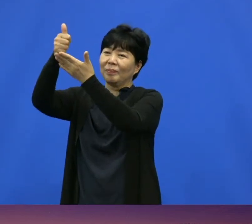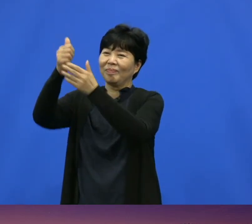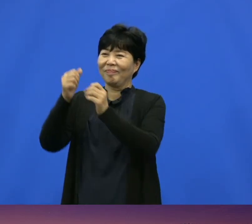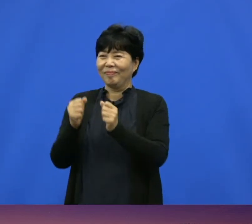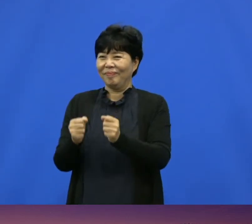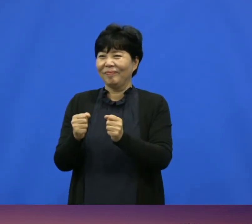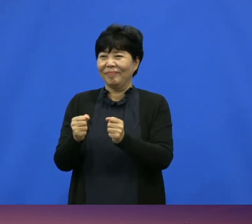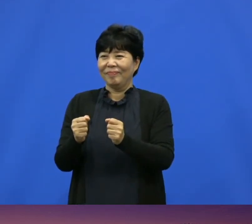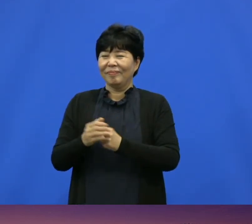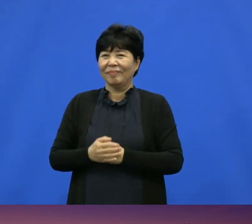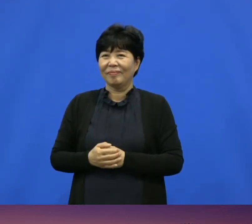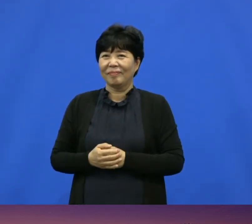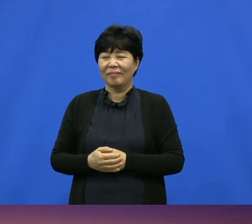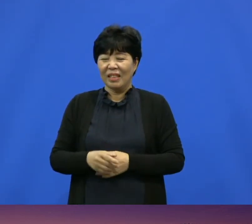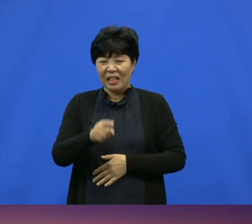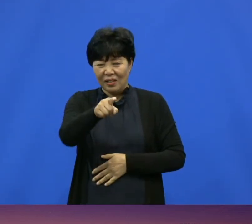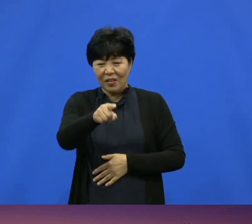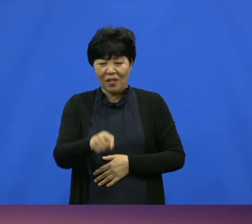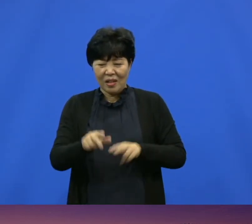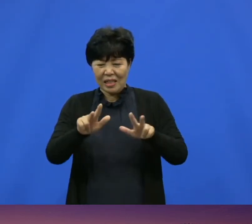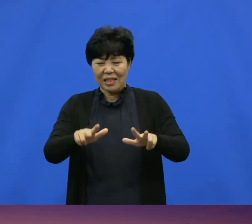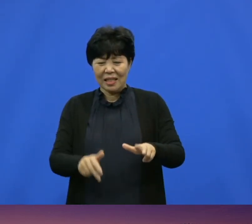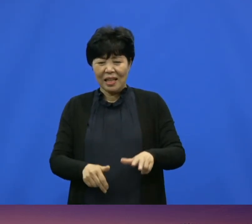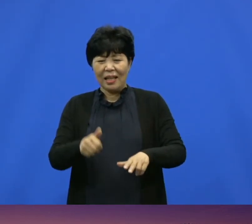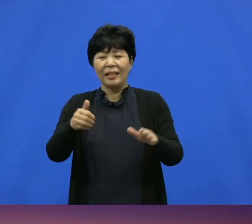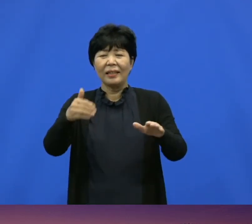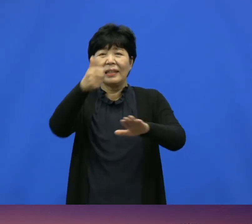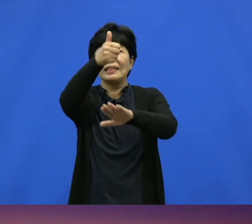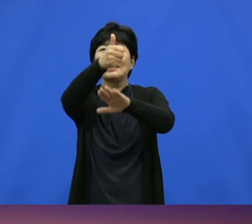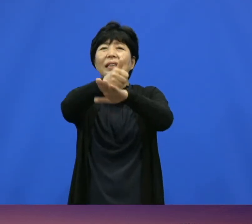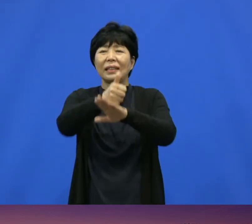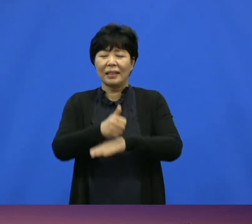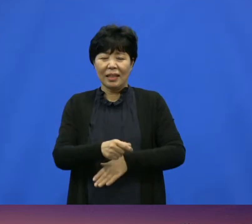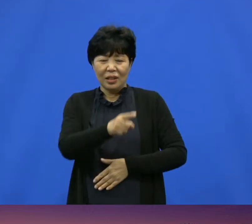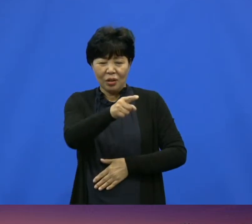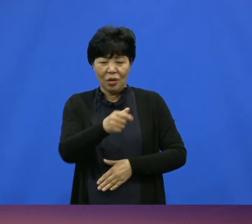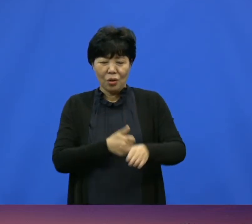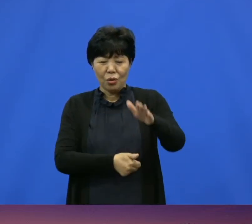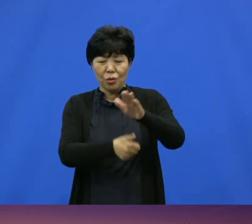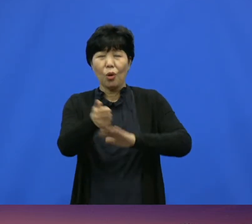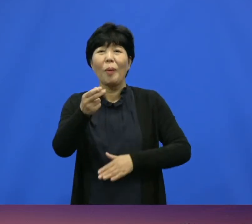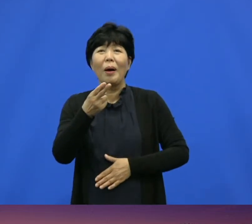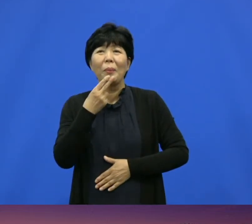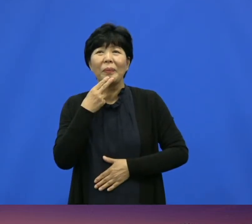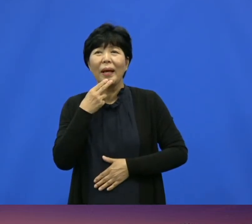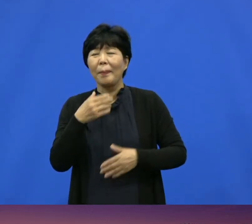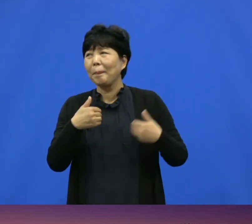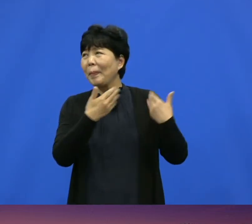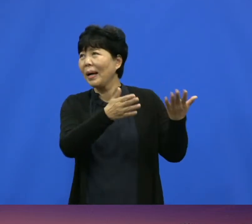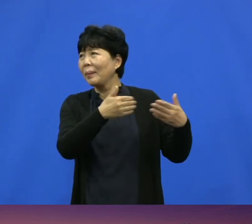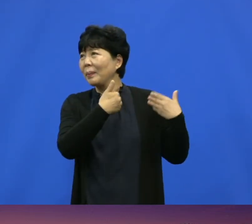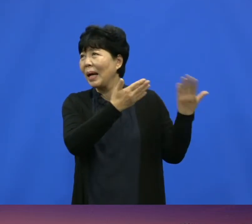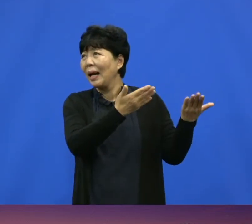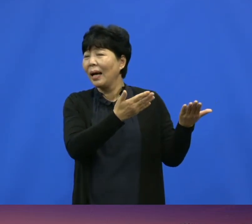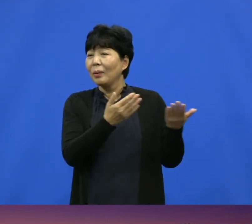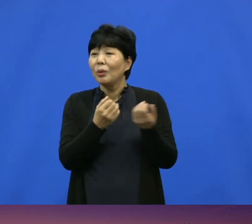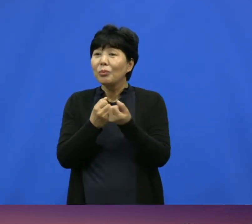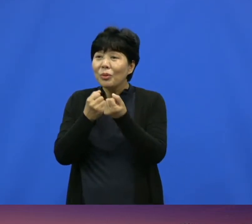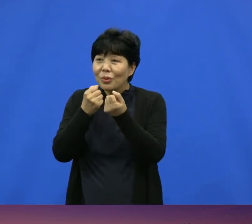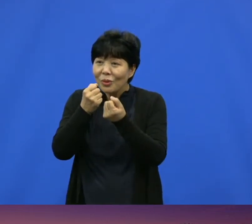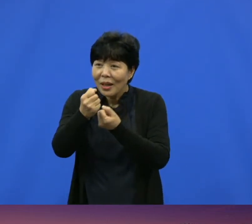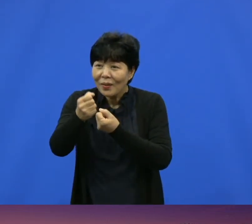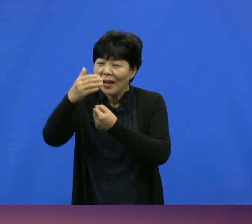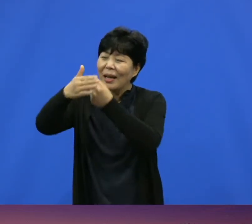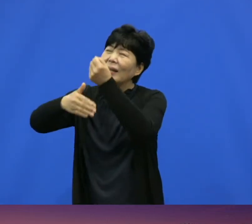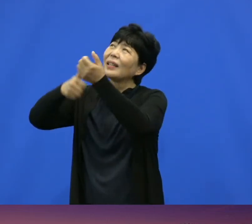넌 이제 끝이야. 너 더 이상 소망이 없어. 너는 무가치해. 다 내버려 준다 할지라도 하나님은 우리를